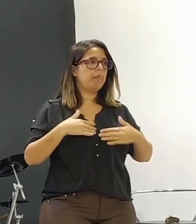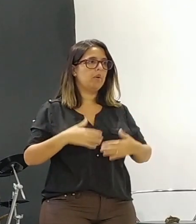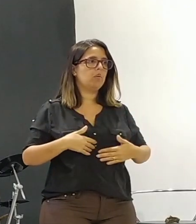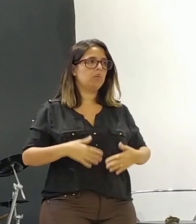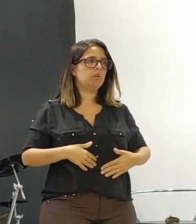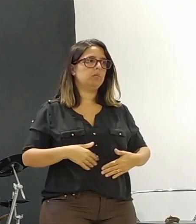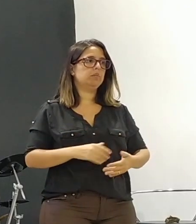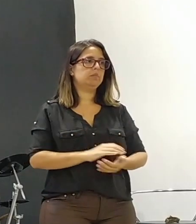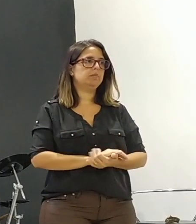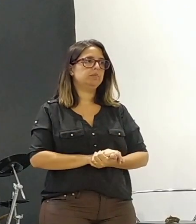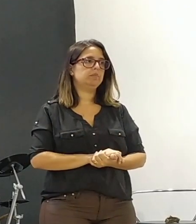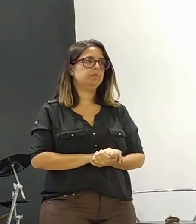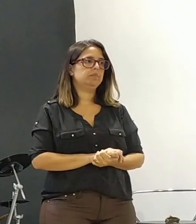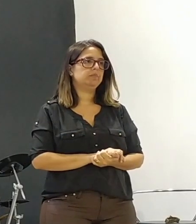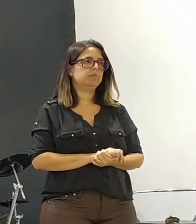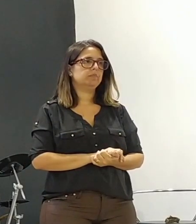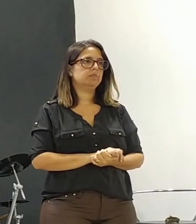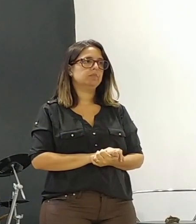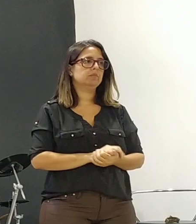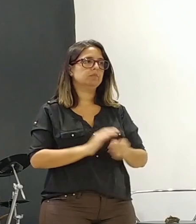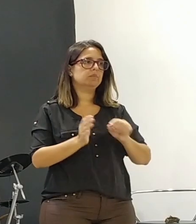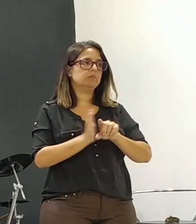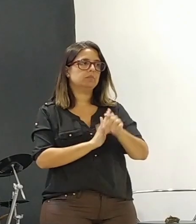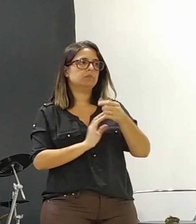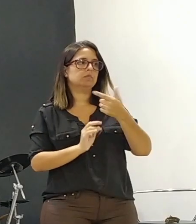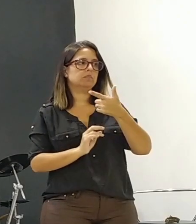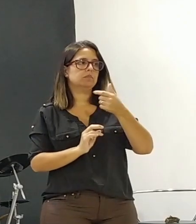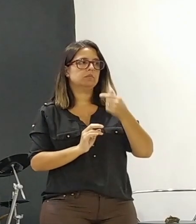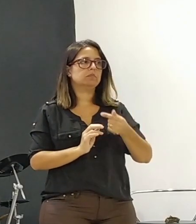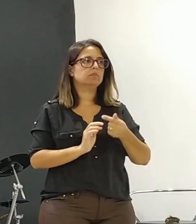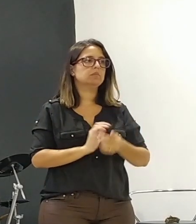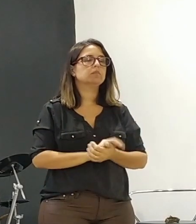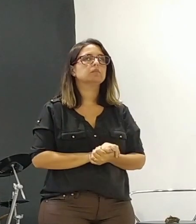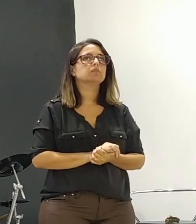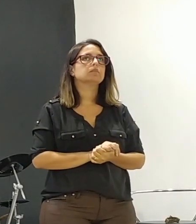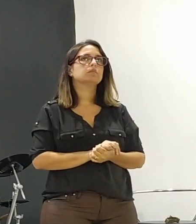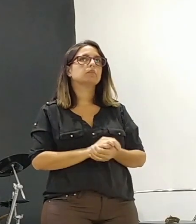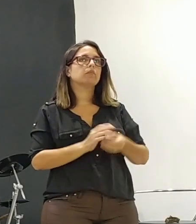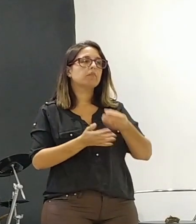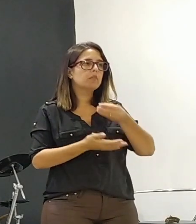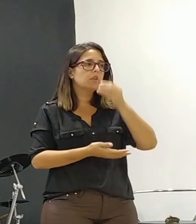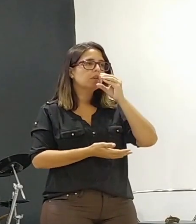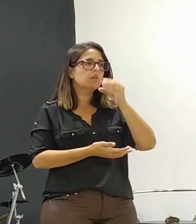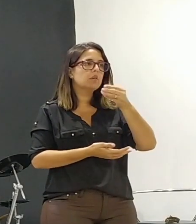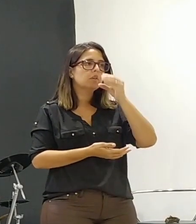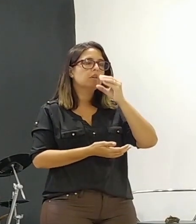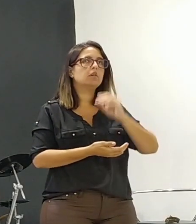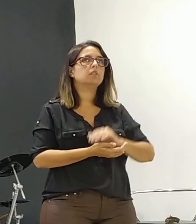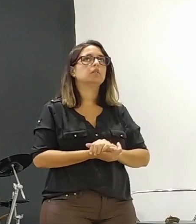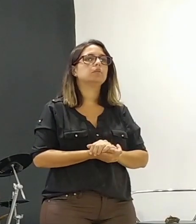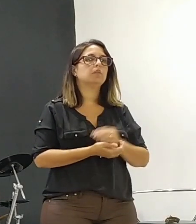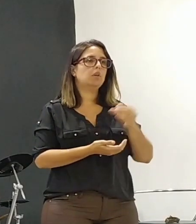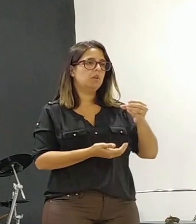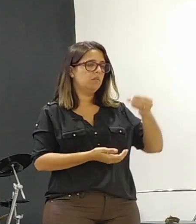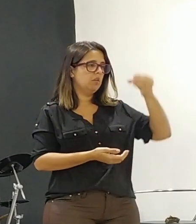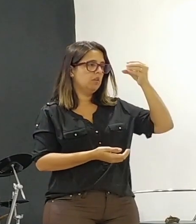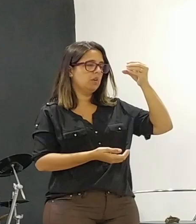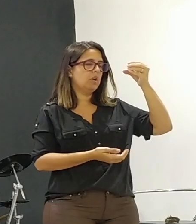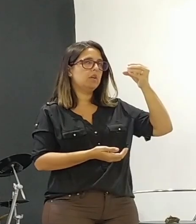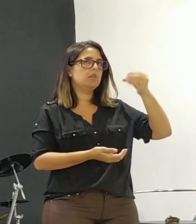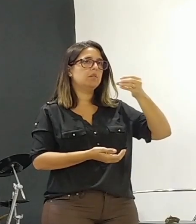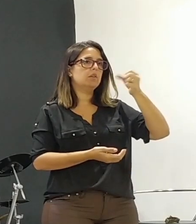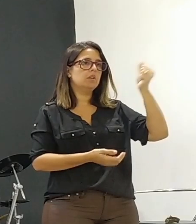vocês vão comer. E aí no versículo 27 ele vem: e tomando o cálice, ele levanta o cálice, e